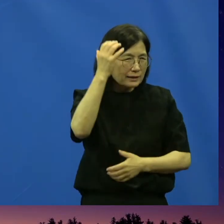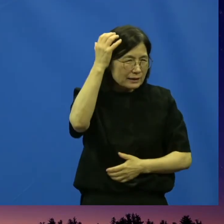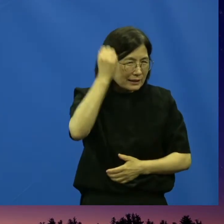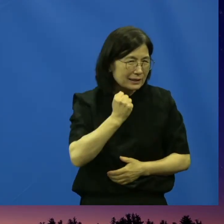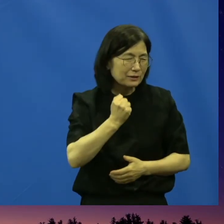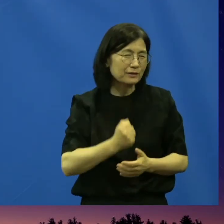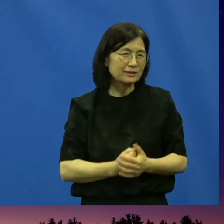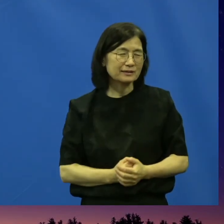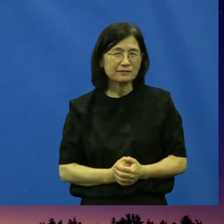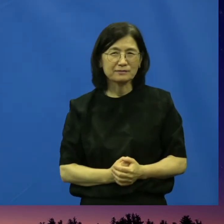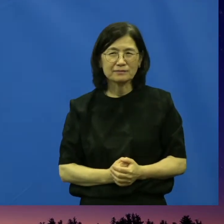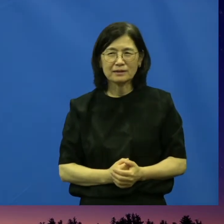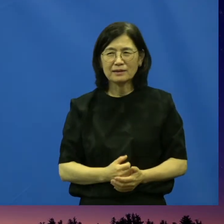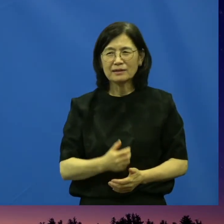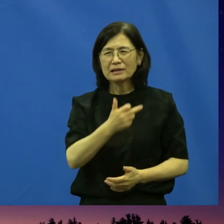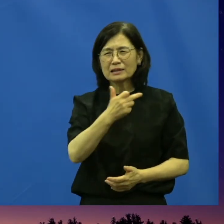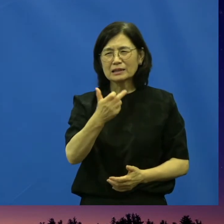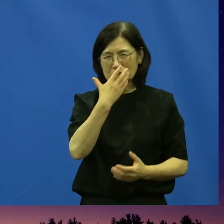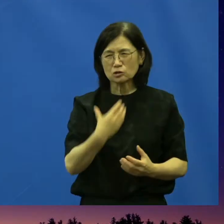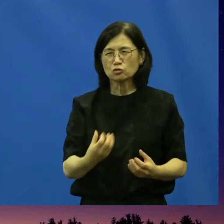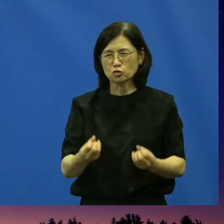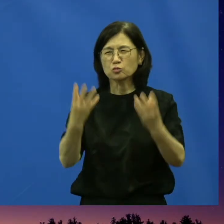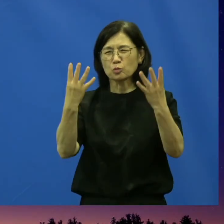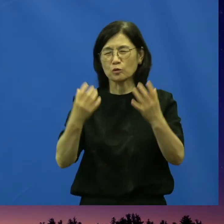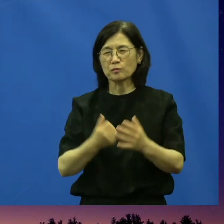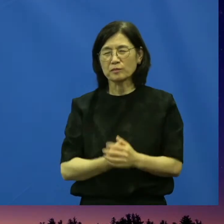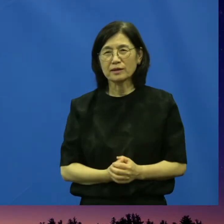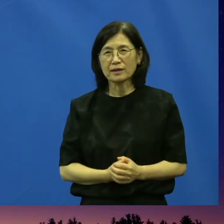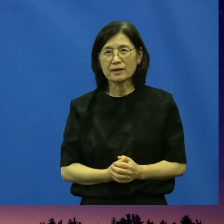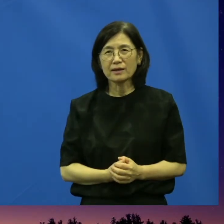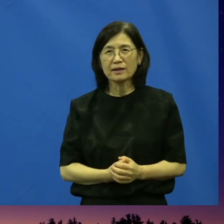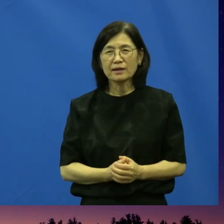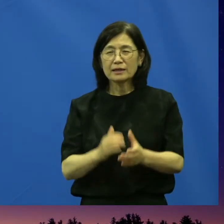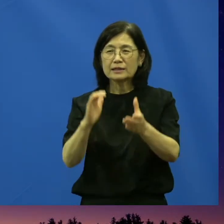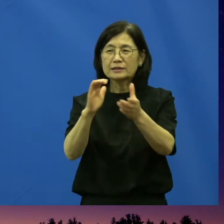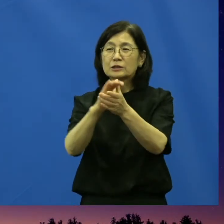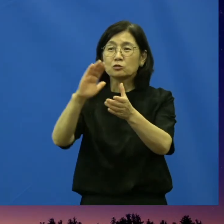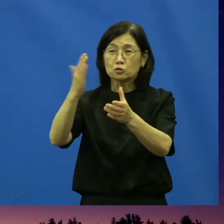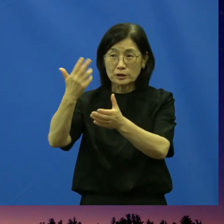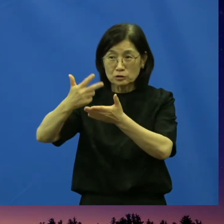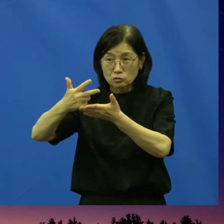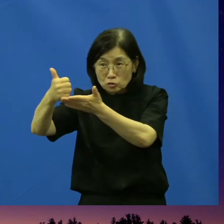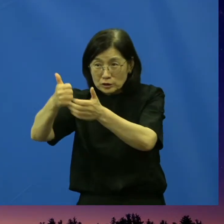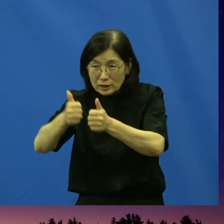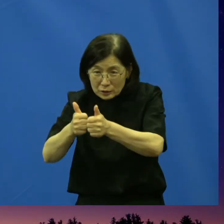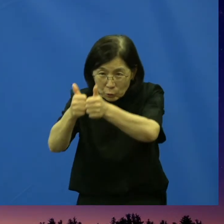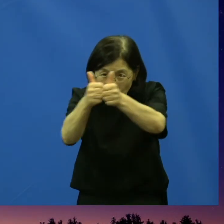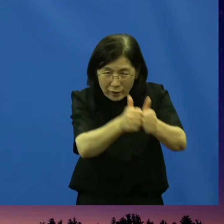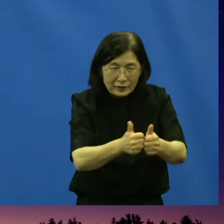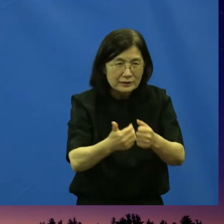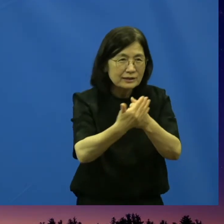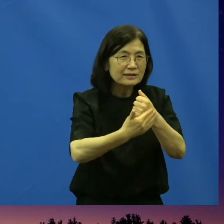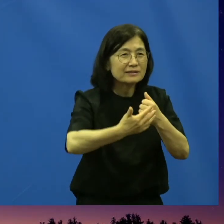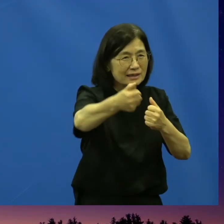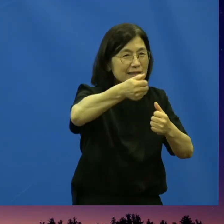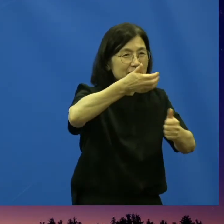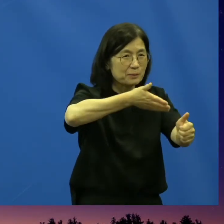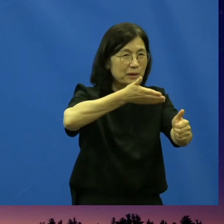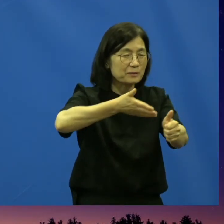그것보다 더 큰 축복이 어디 있겠습니까, 여러분? 오늘 여러분 친구 되신 그 주님과 동행하는 은혜가 있기를